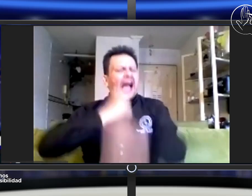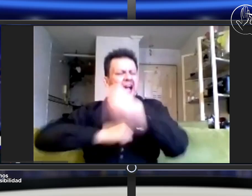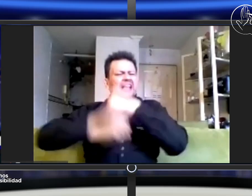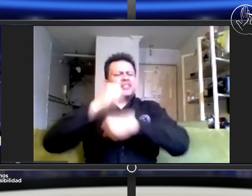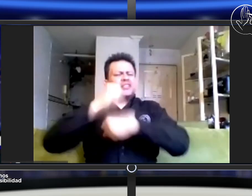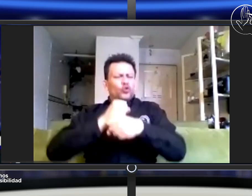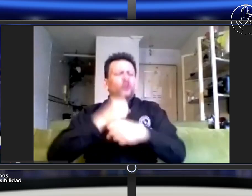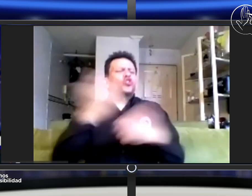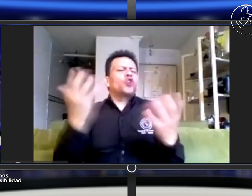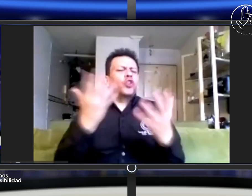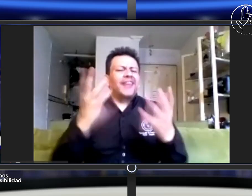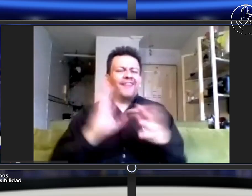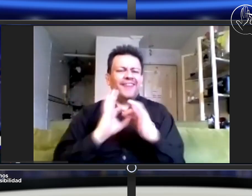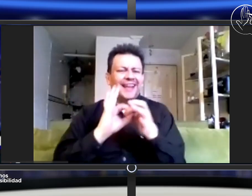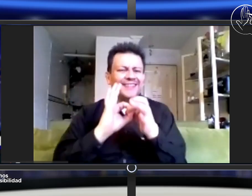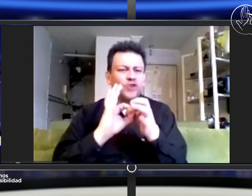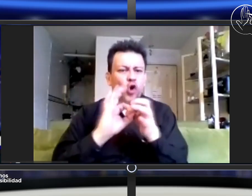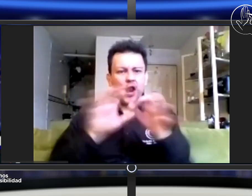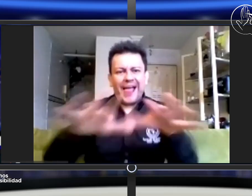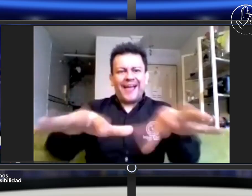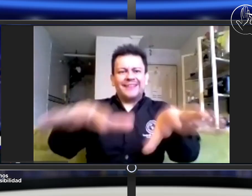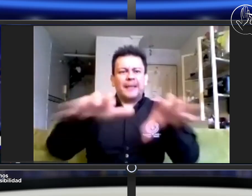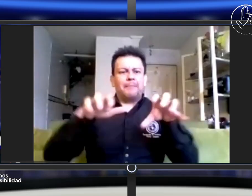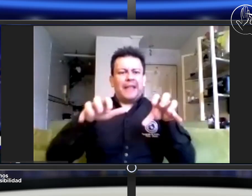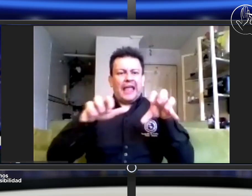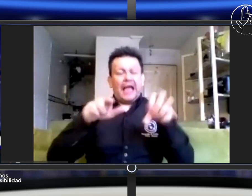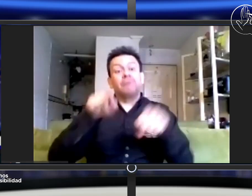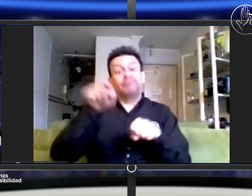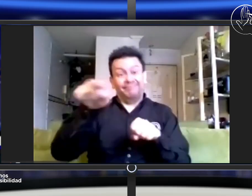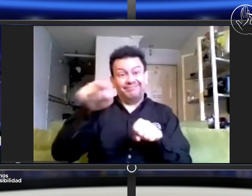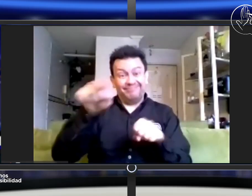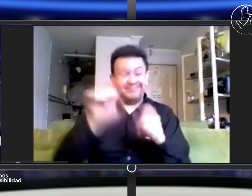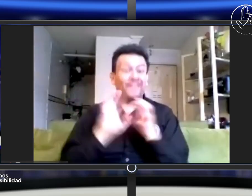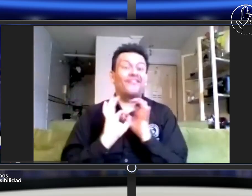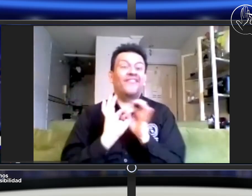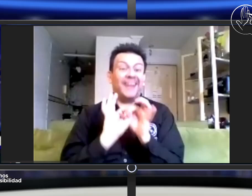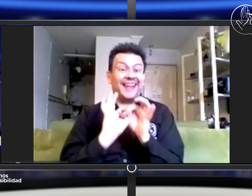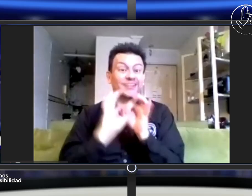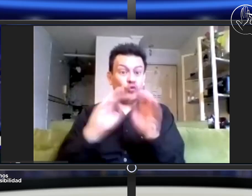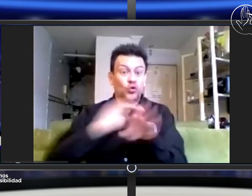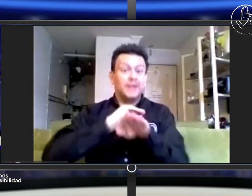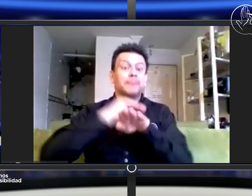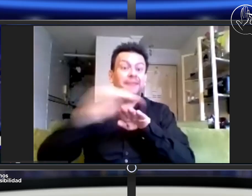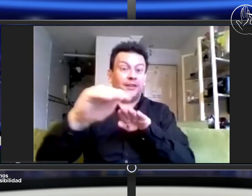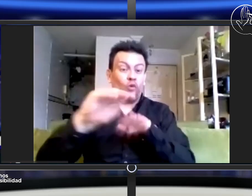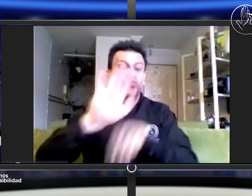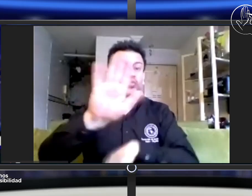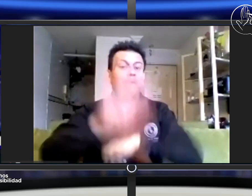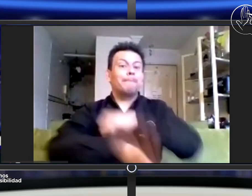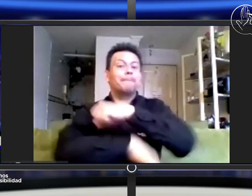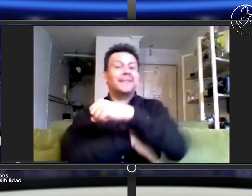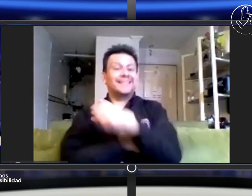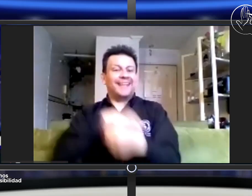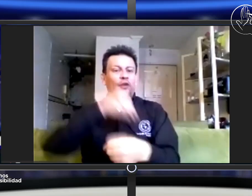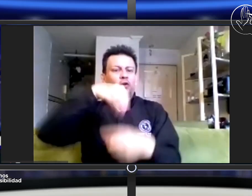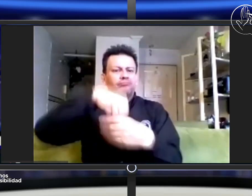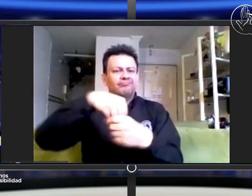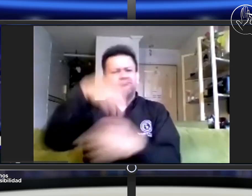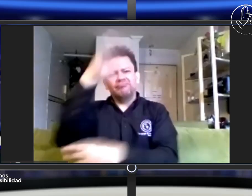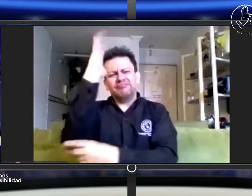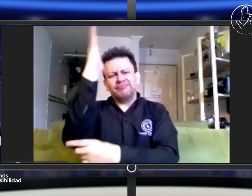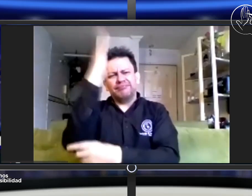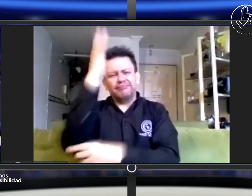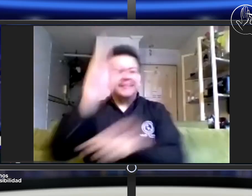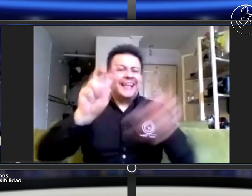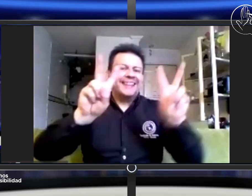1350, hace unos años, desde FENASCOL, en la asamblea, allí FENASCOL hizo una